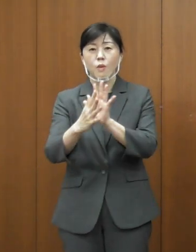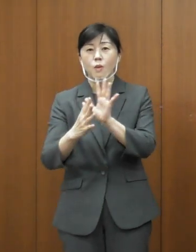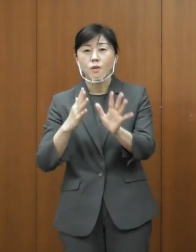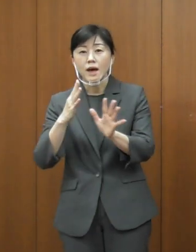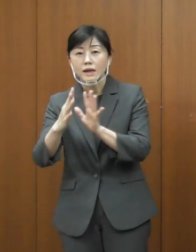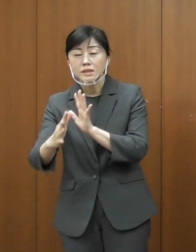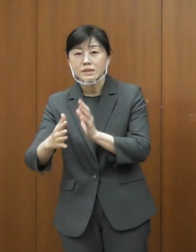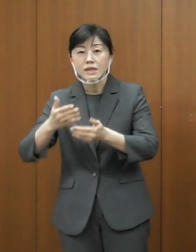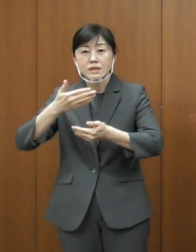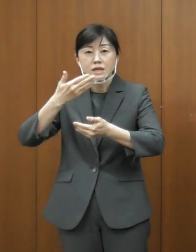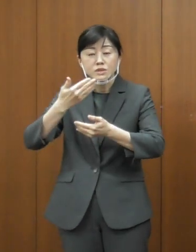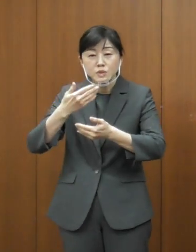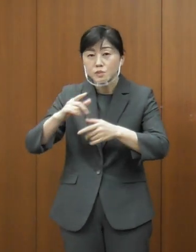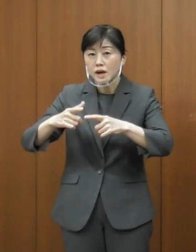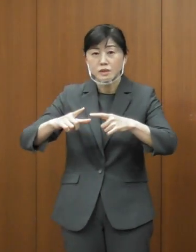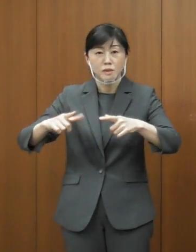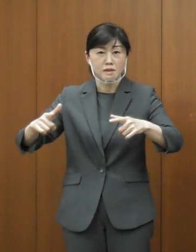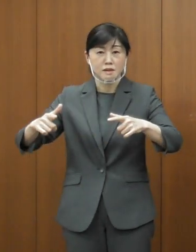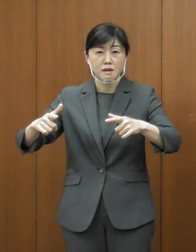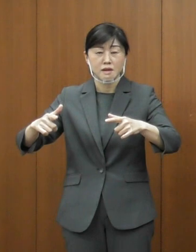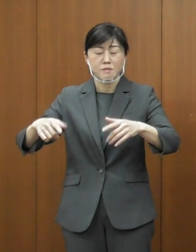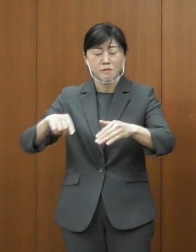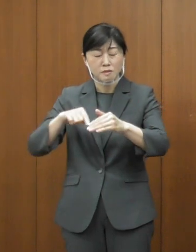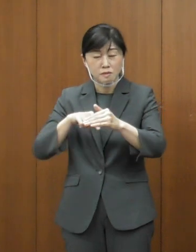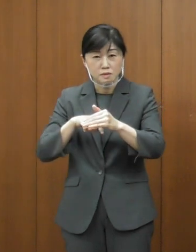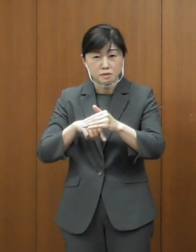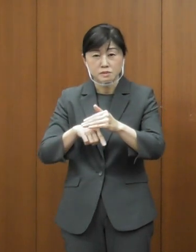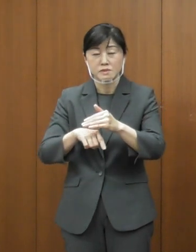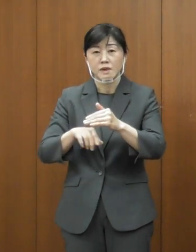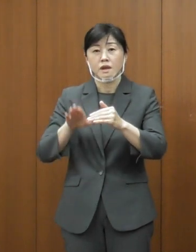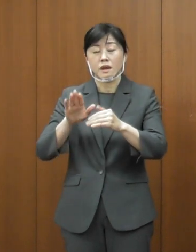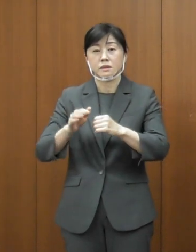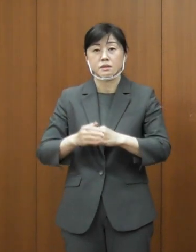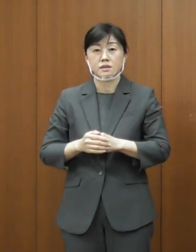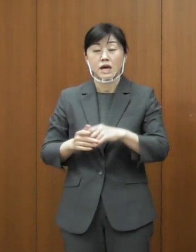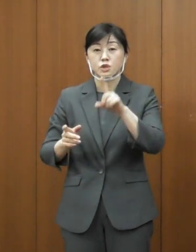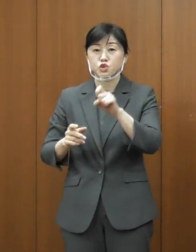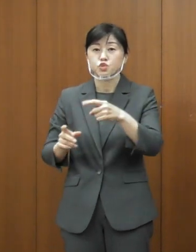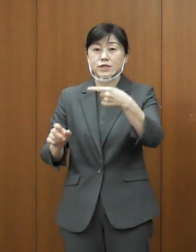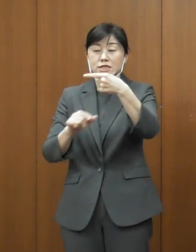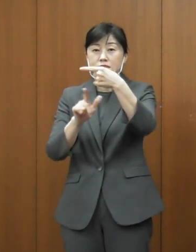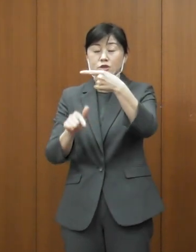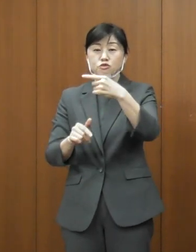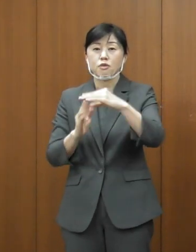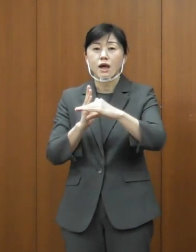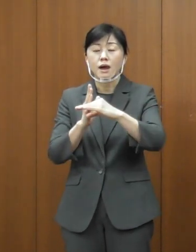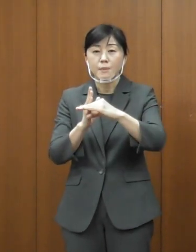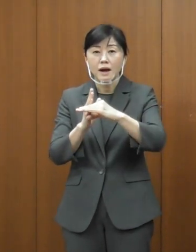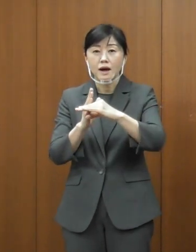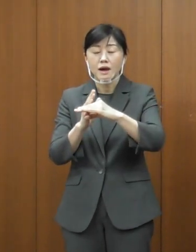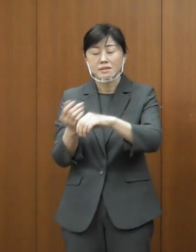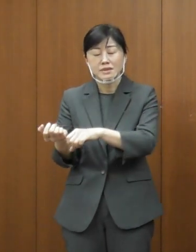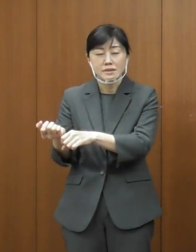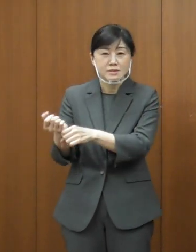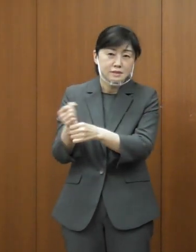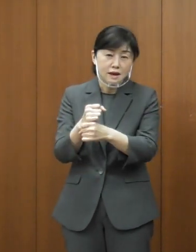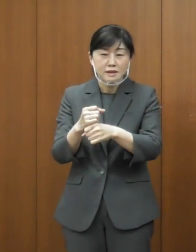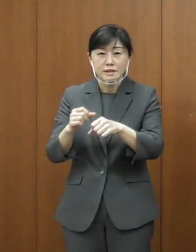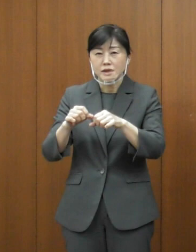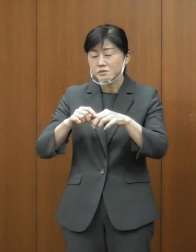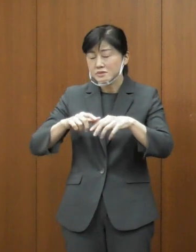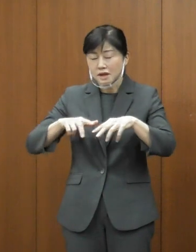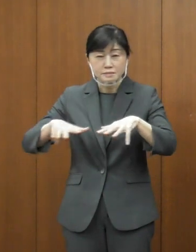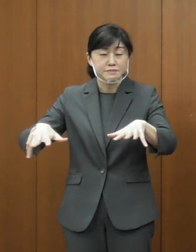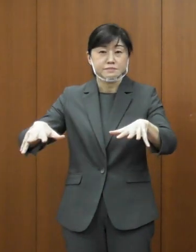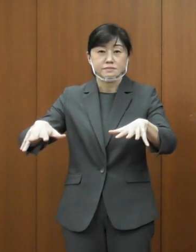が広がった、このことを背景に、11月の半ば、再拡大の傾向を見せてき